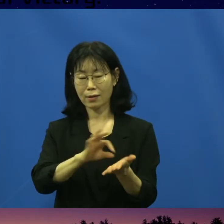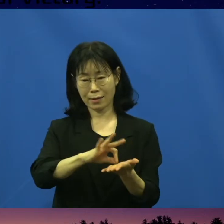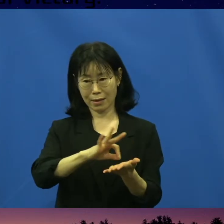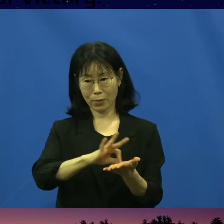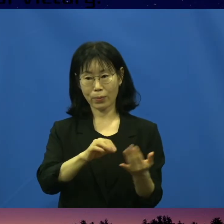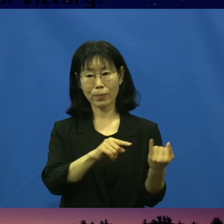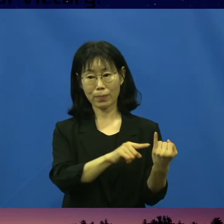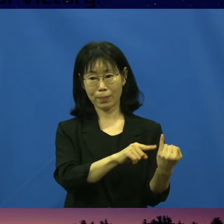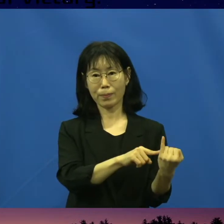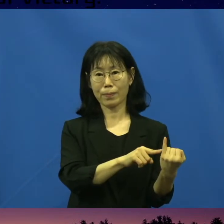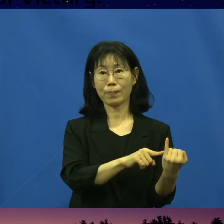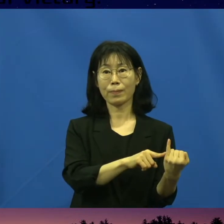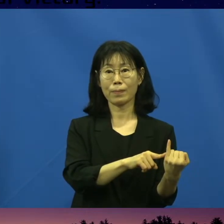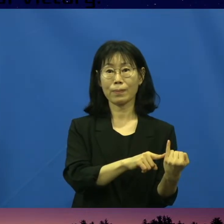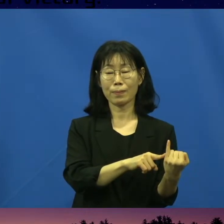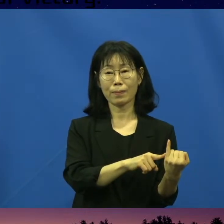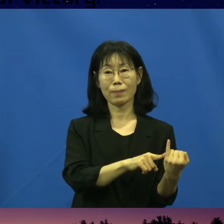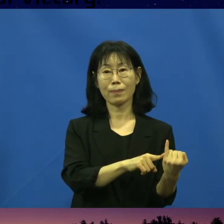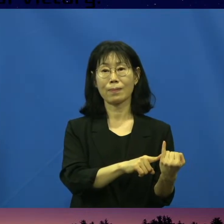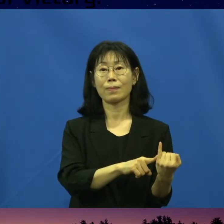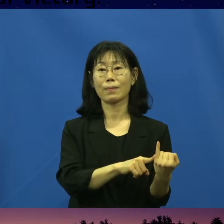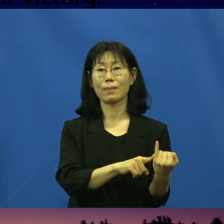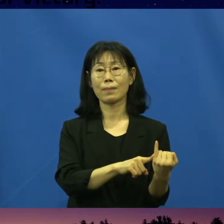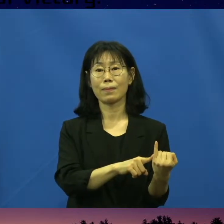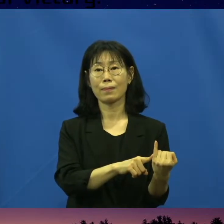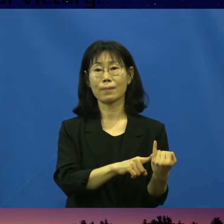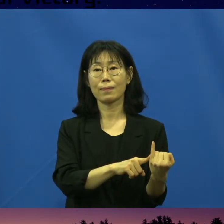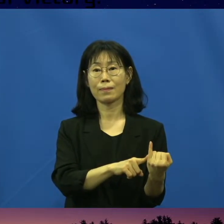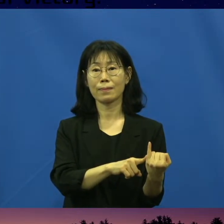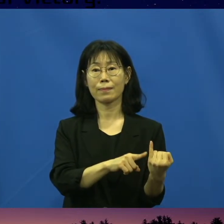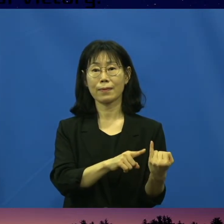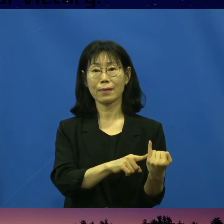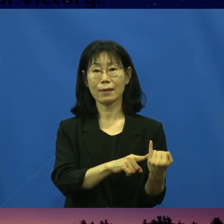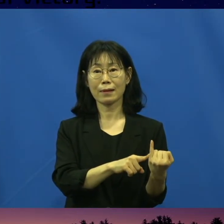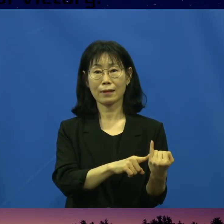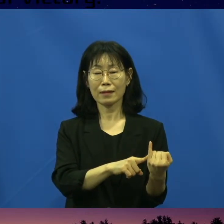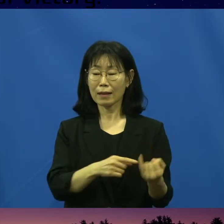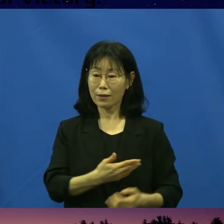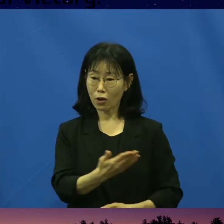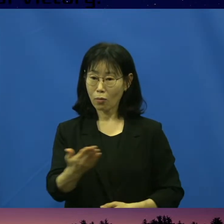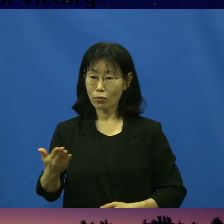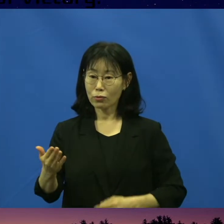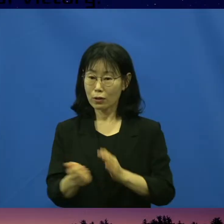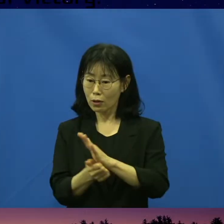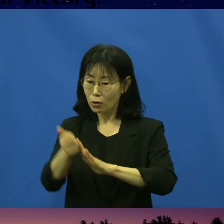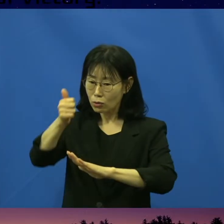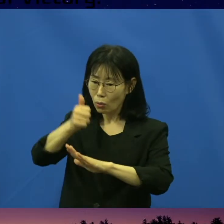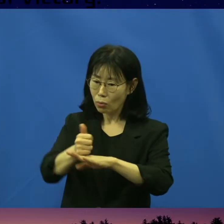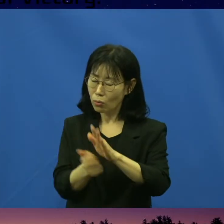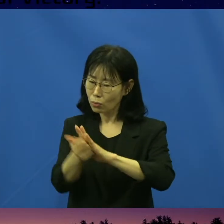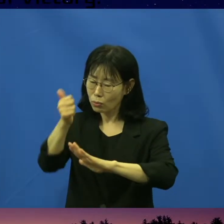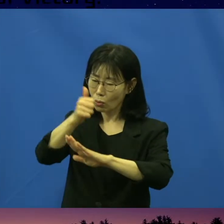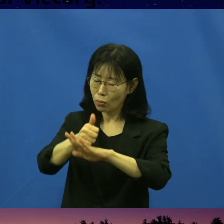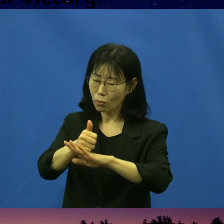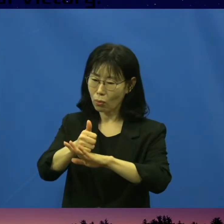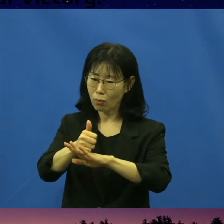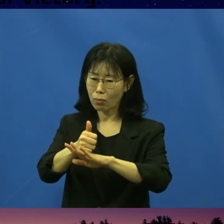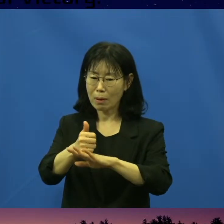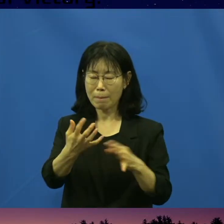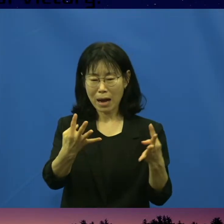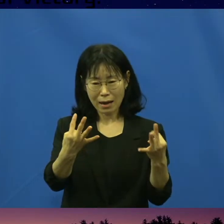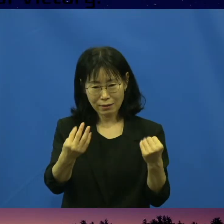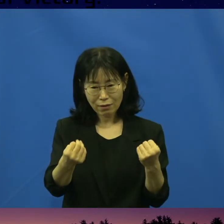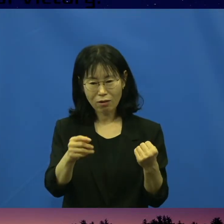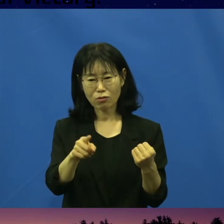여러분 우리가요 얼마나 성공했냐가 중요하지 않아요. 우리에게 뭘 갖고